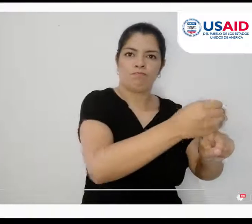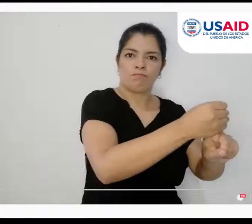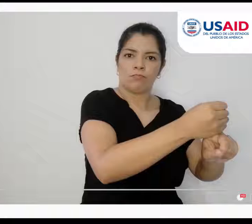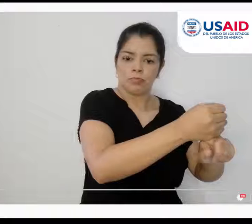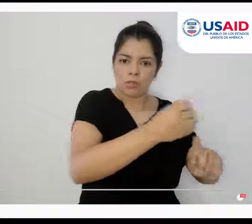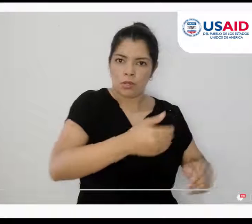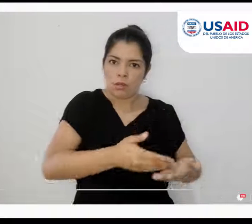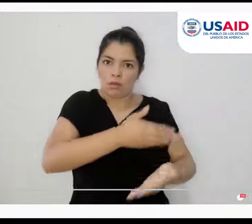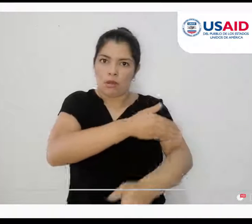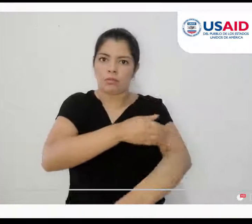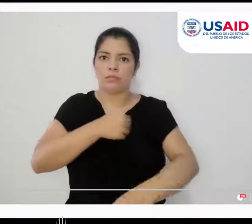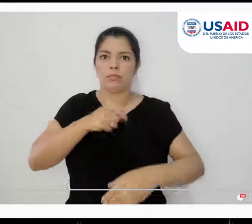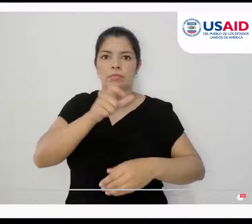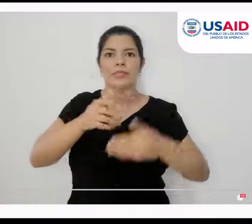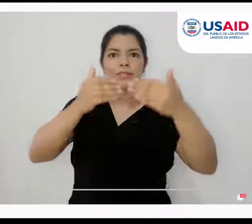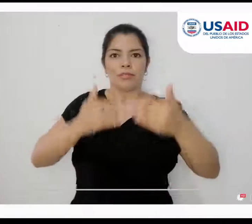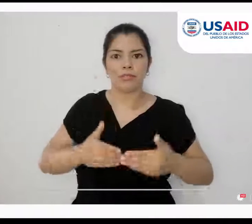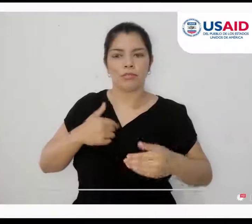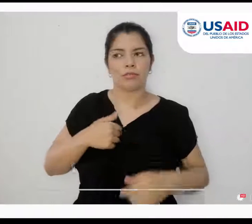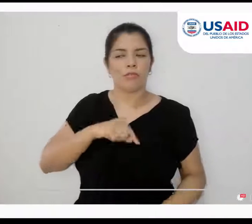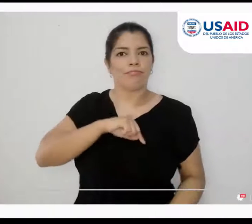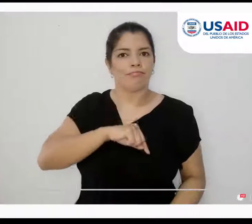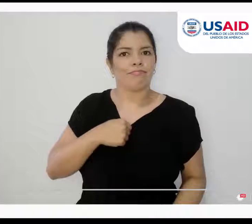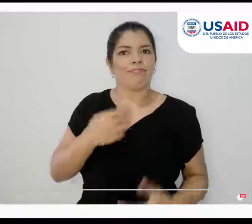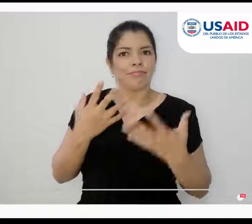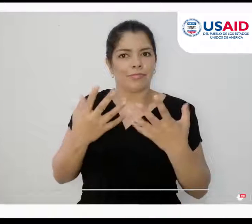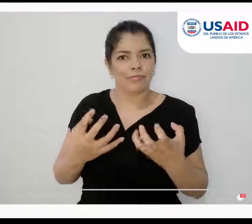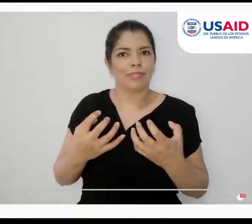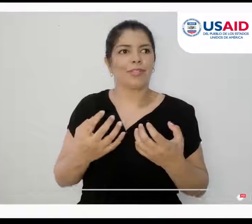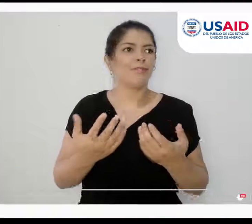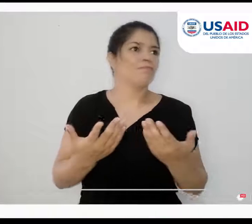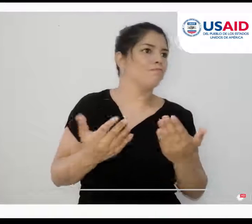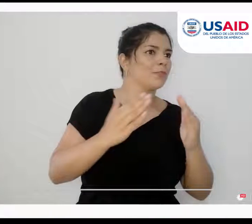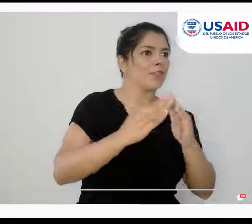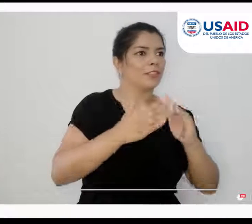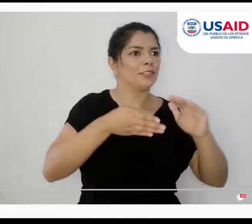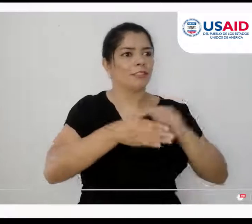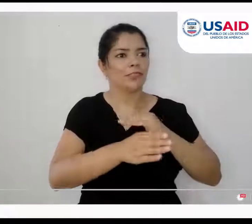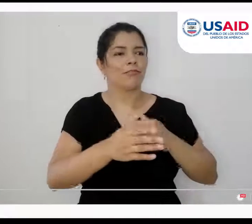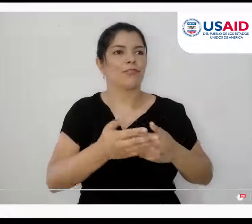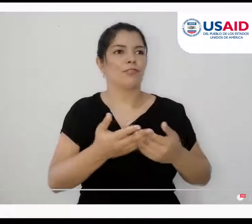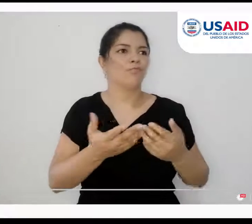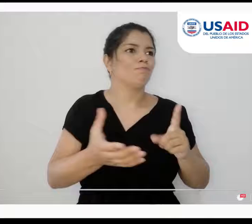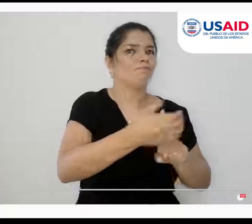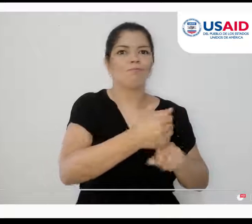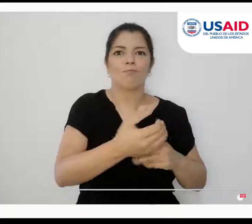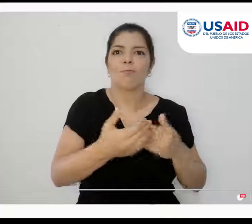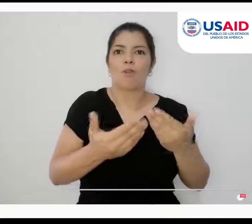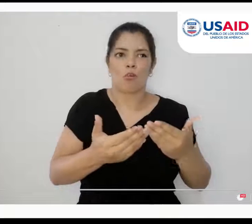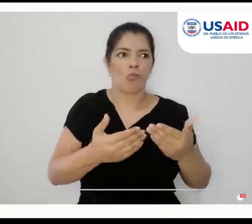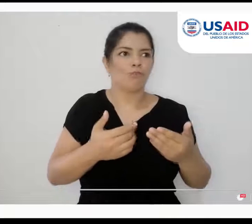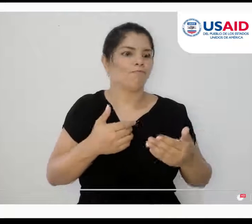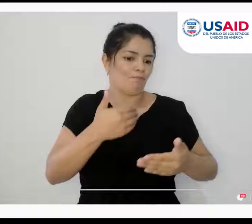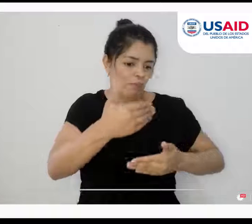que una persona con discapacidad muestra su interés en poder acceder a una vivienda accesible, todo lo que pasa